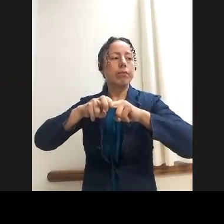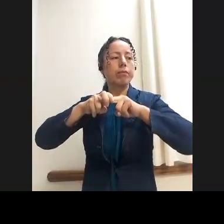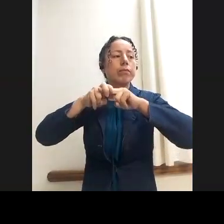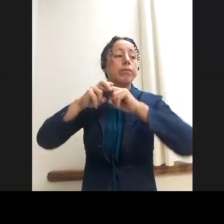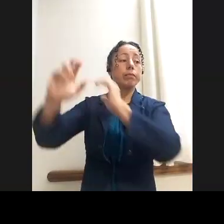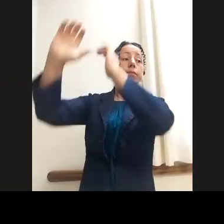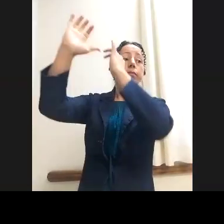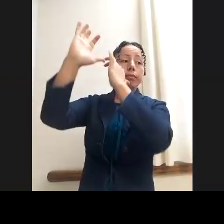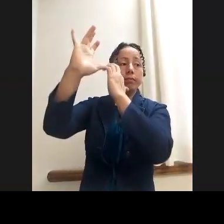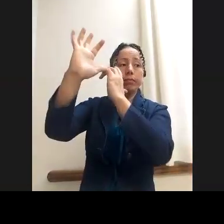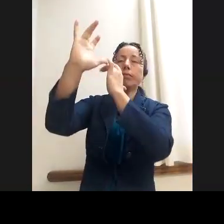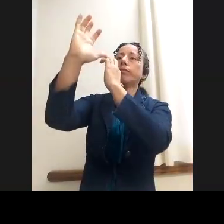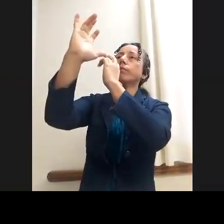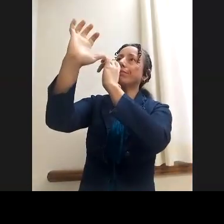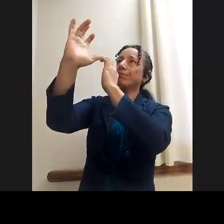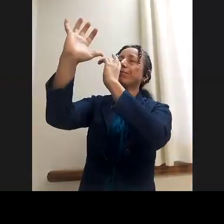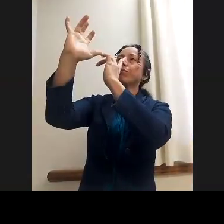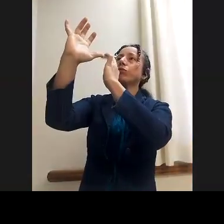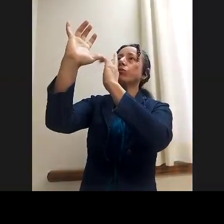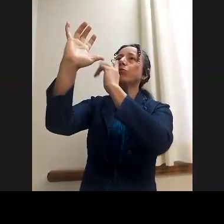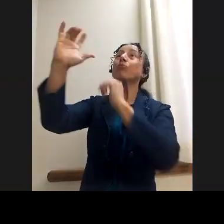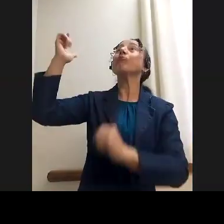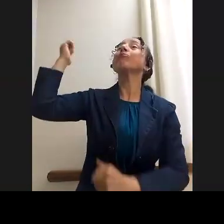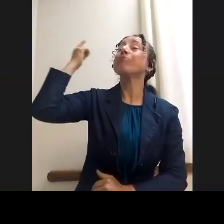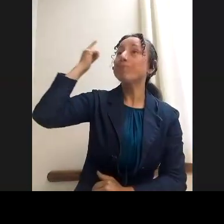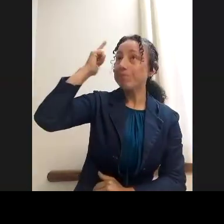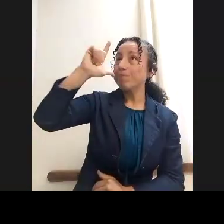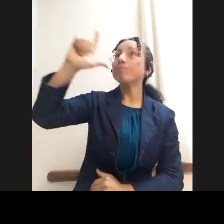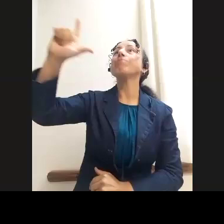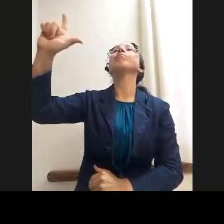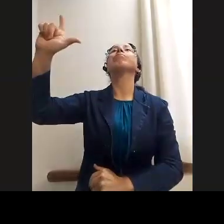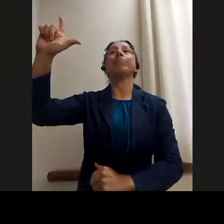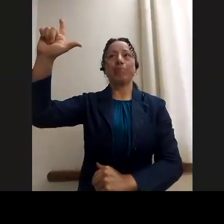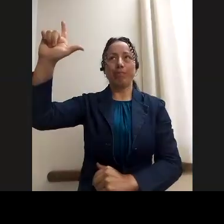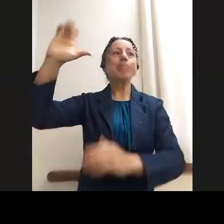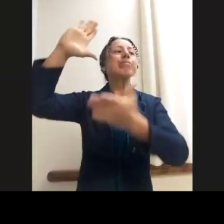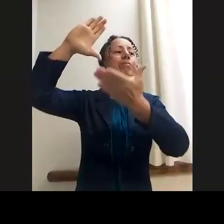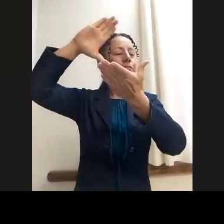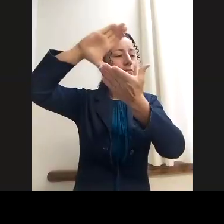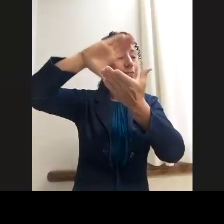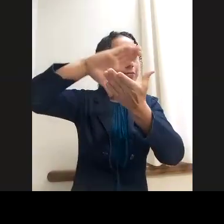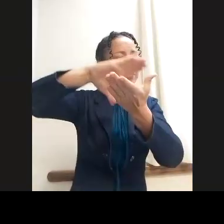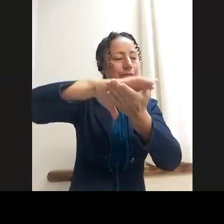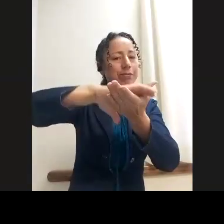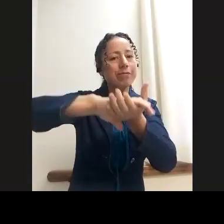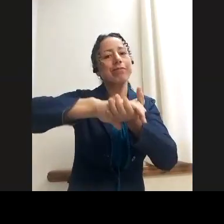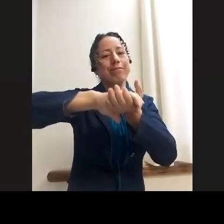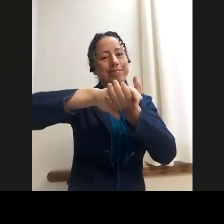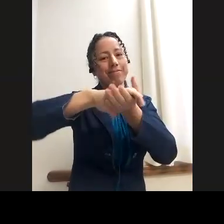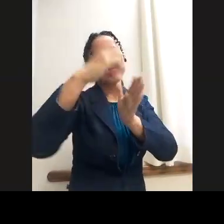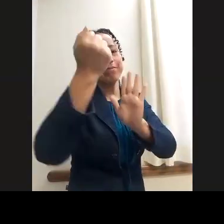e no tempo do Senhor eu possa